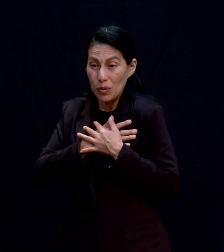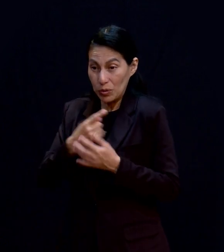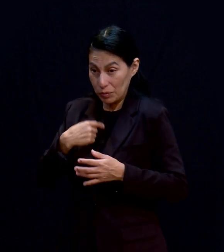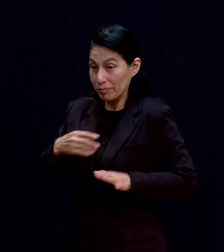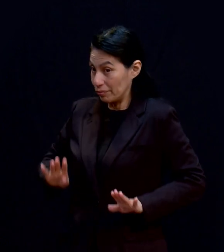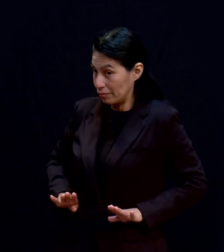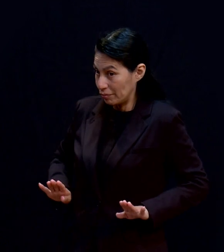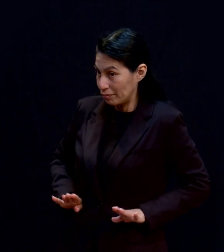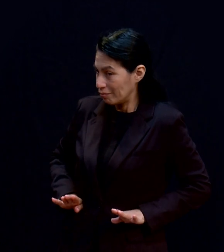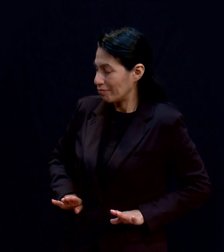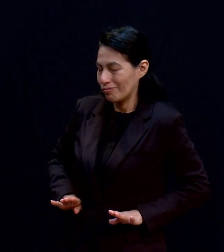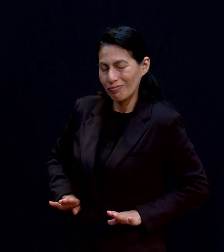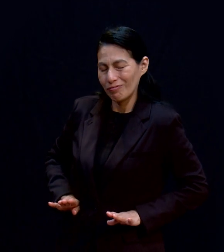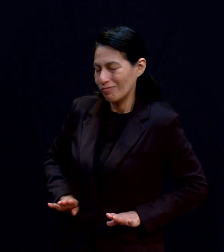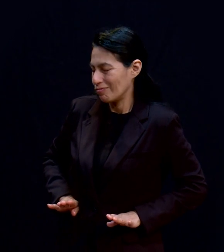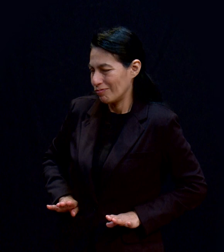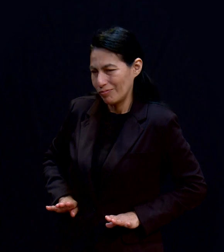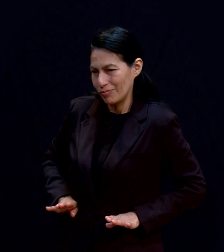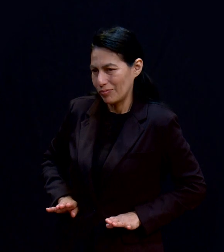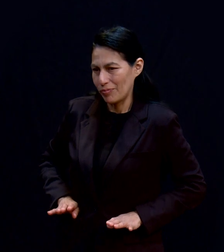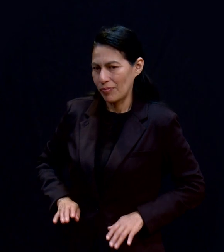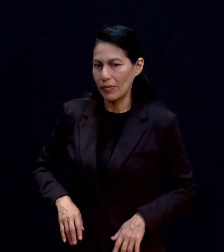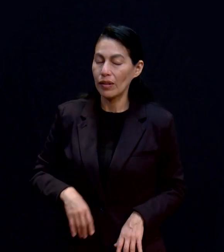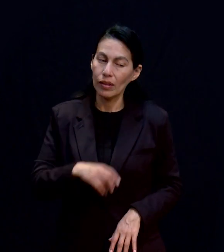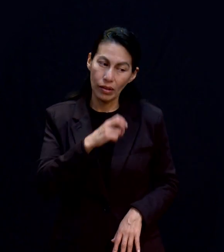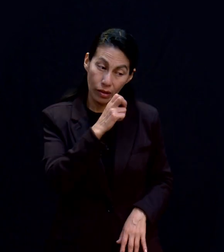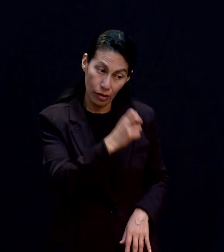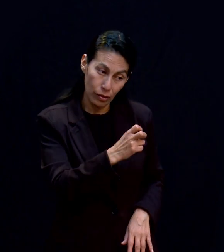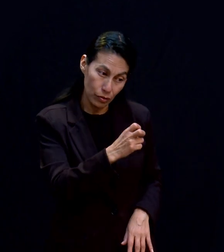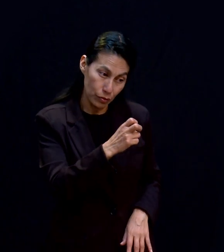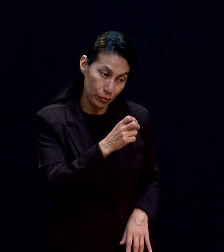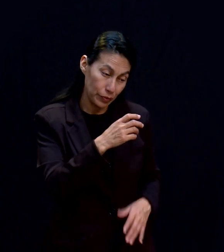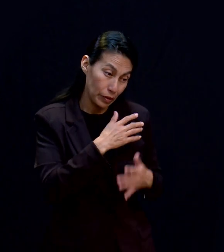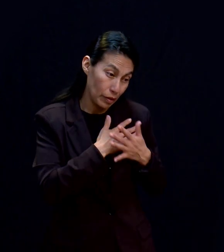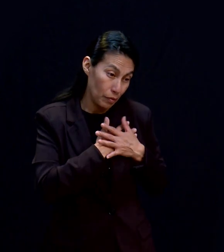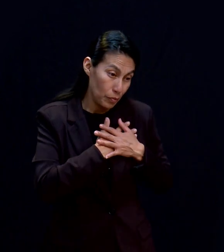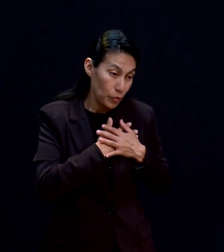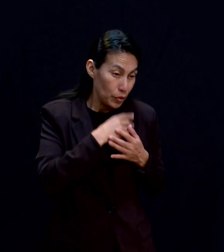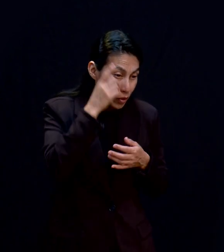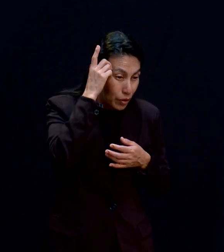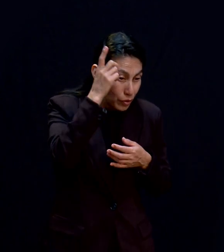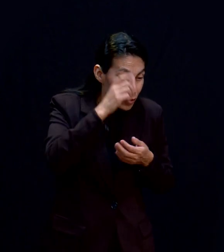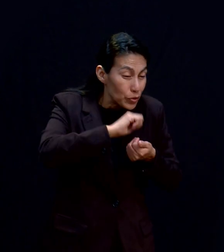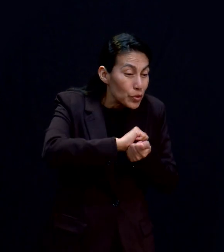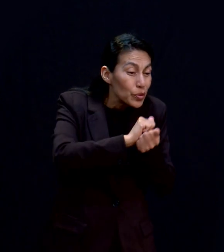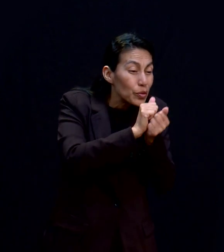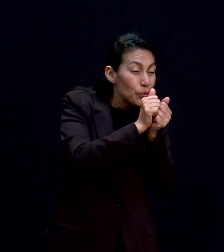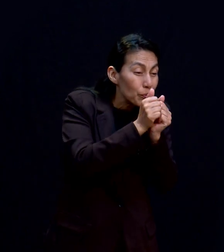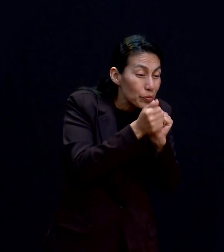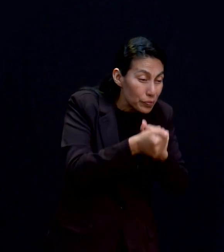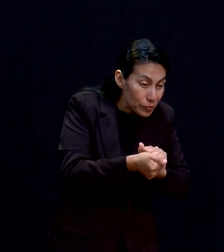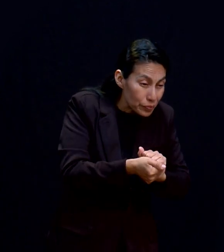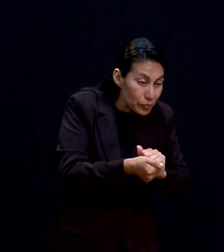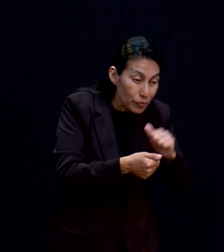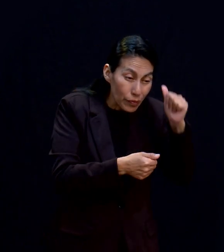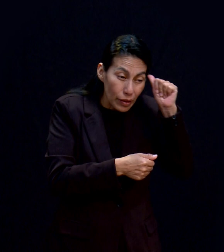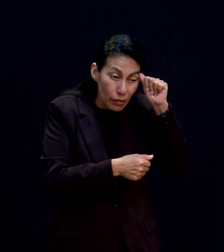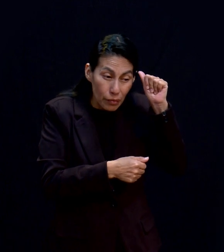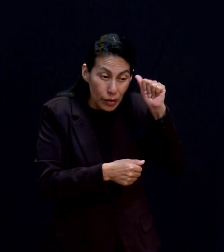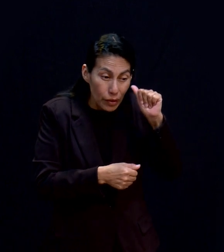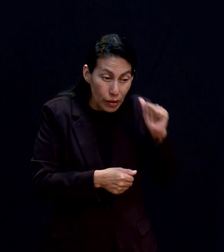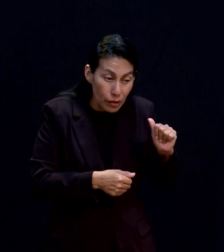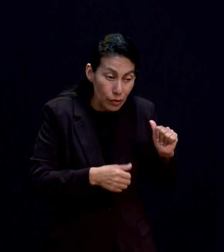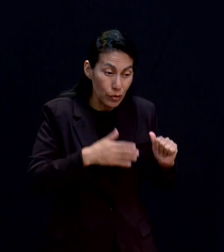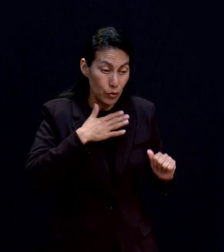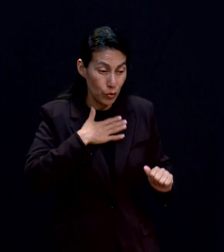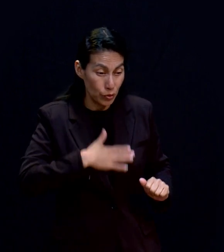merezco precisamente el amor de dios nos constriñe nos mueve al arrepentimiento nos convence de